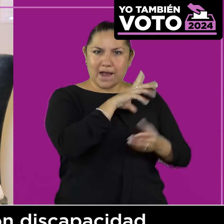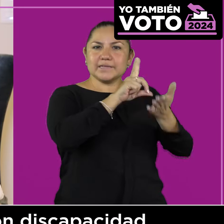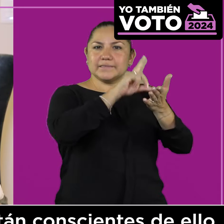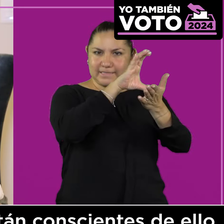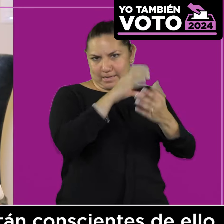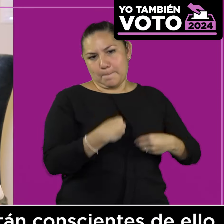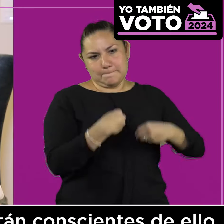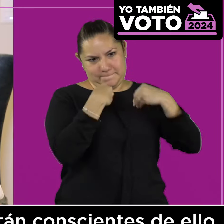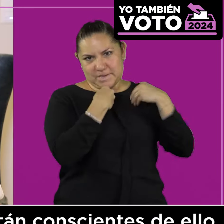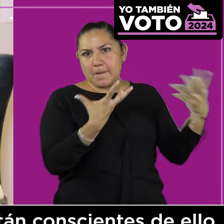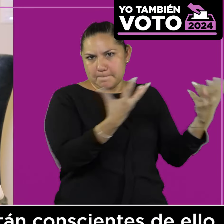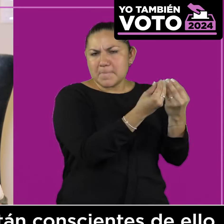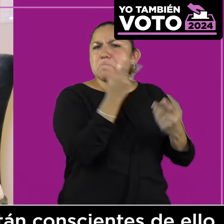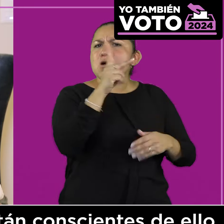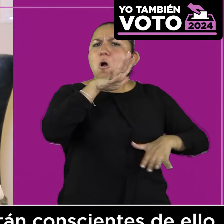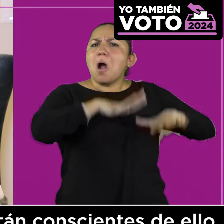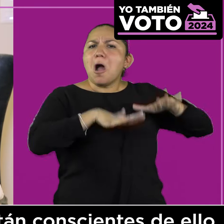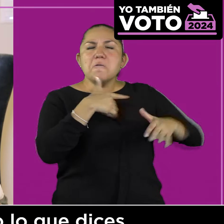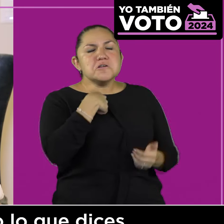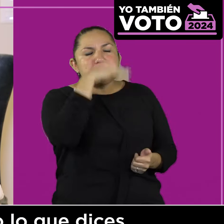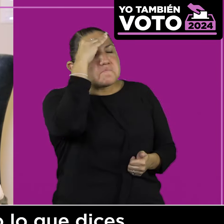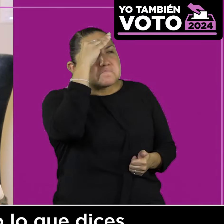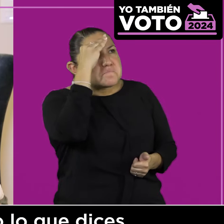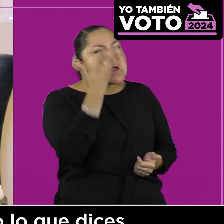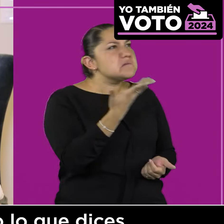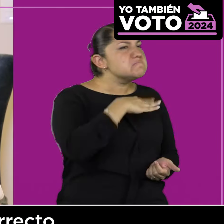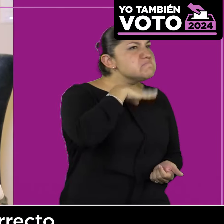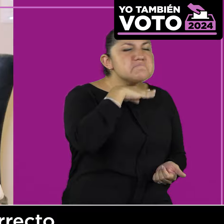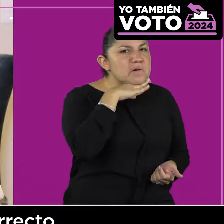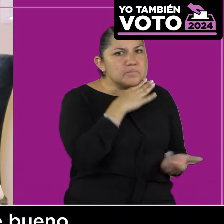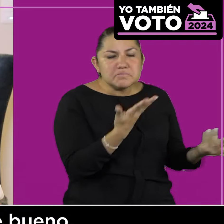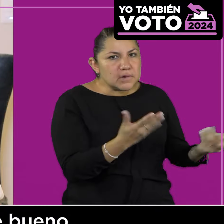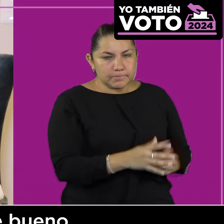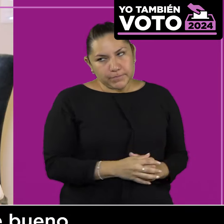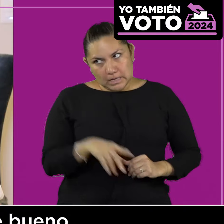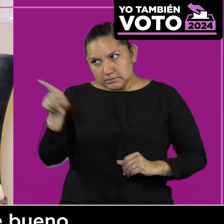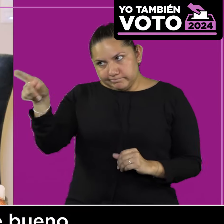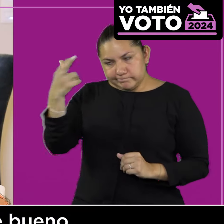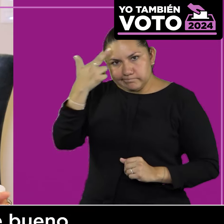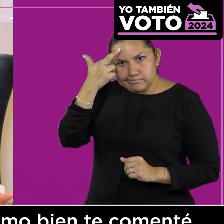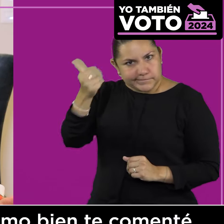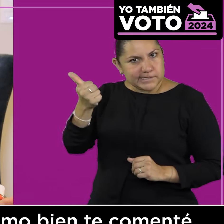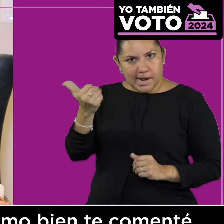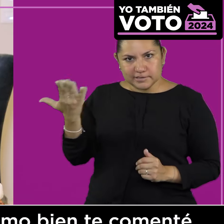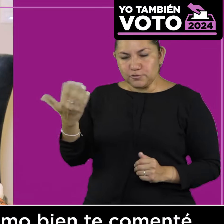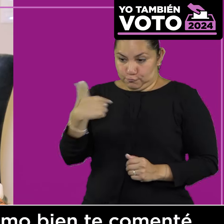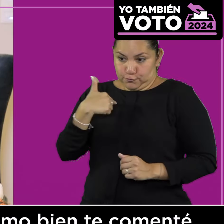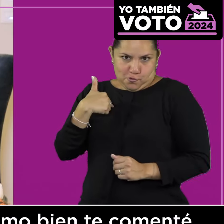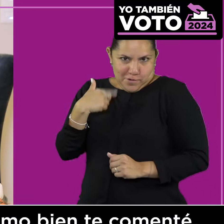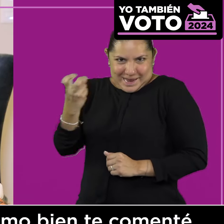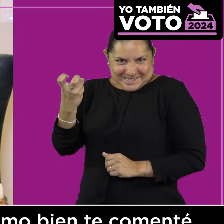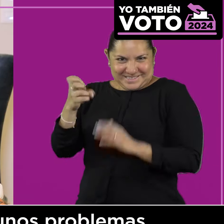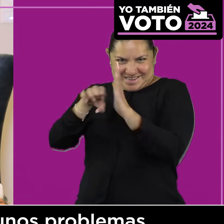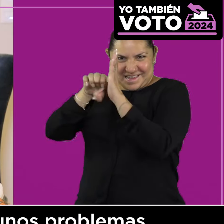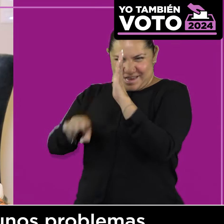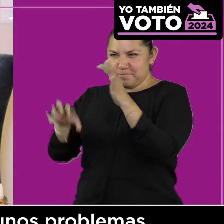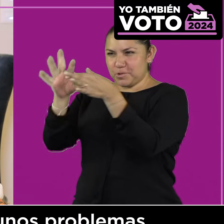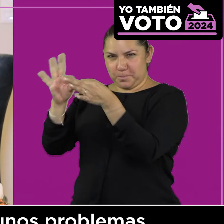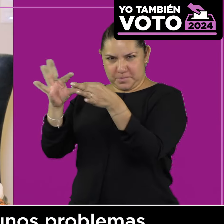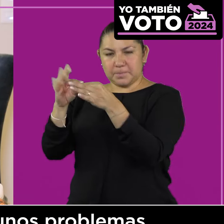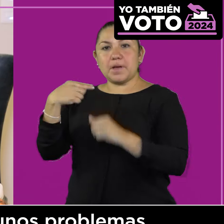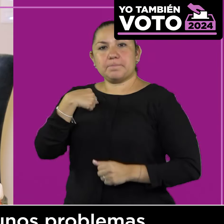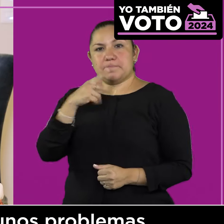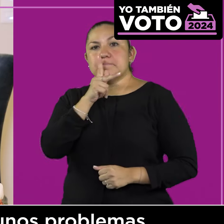discapacidad aunque a veces no están conscientes de ello y es correcto es lo que dices es correcto porque Bueno un caso personal como bien Te mi